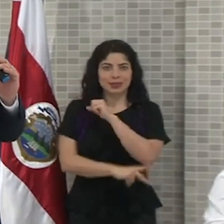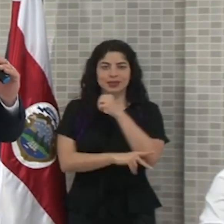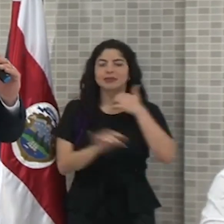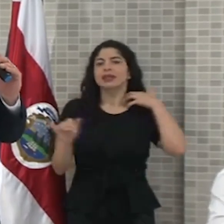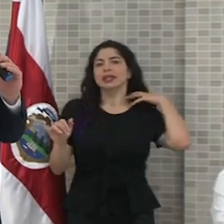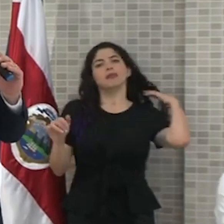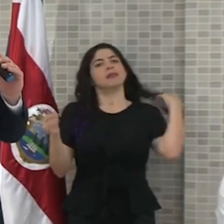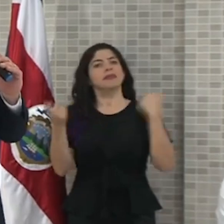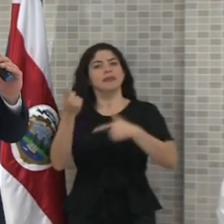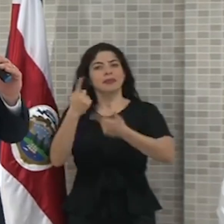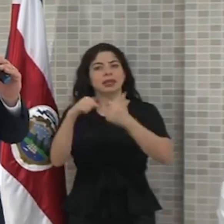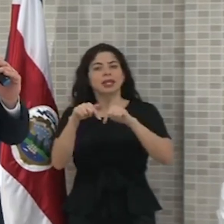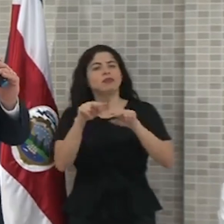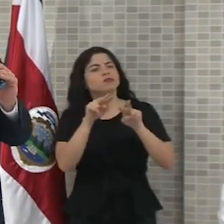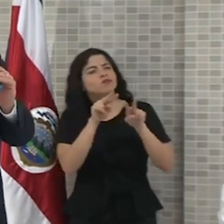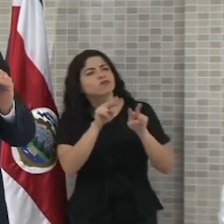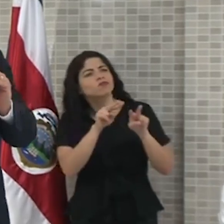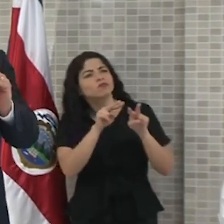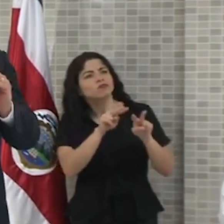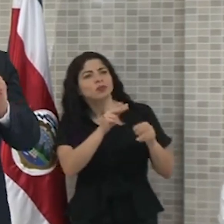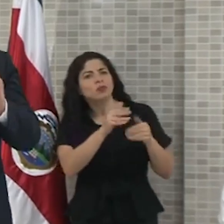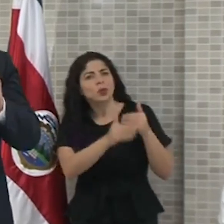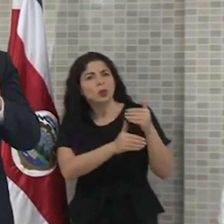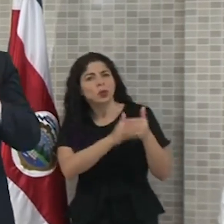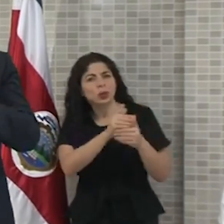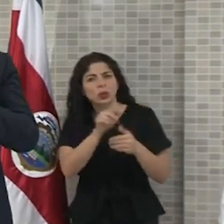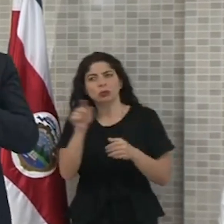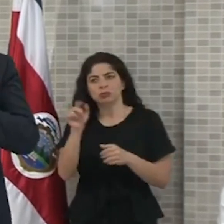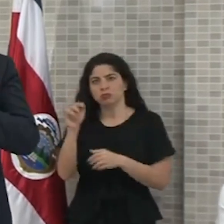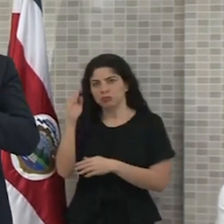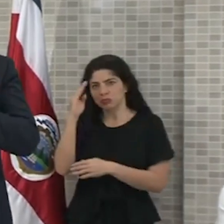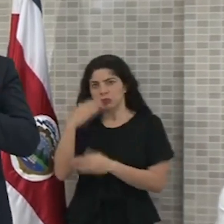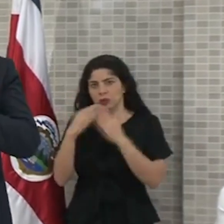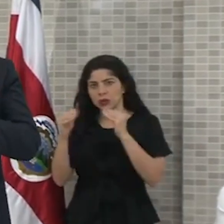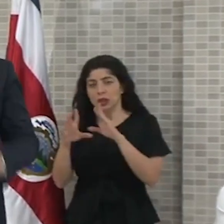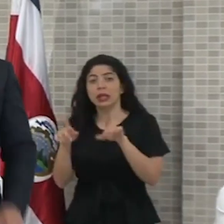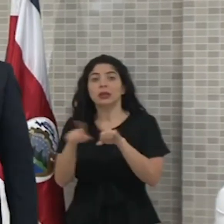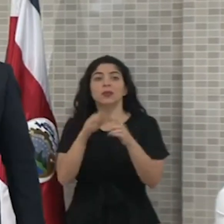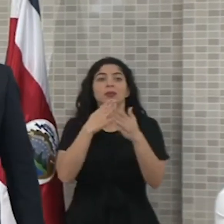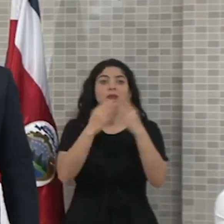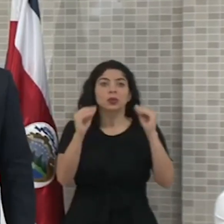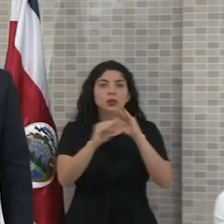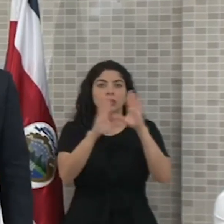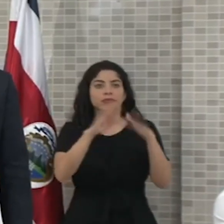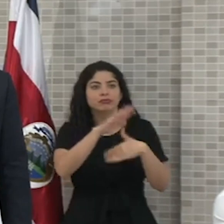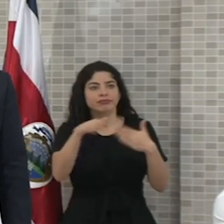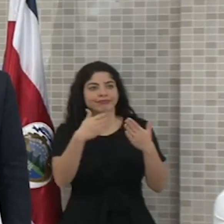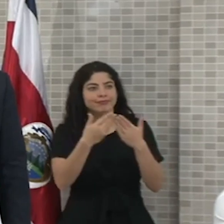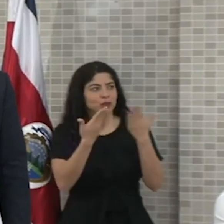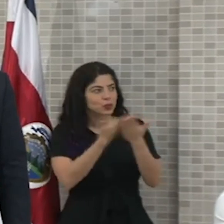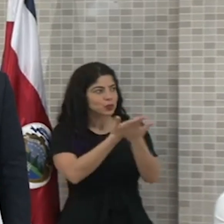también observando este proceso, y ciertamente muy buenos días a todas y a todos